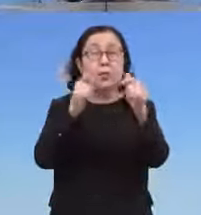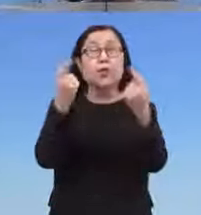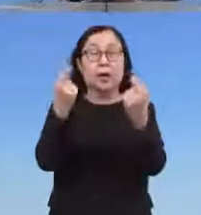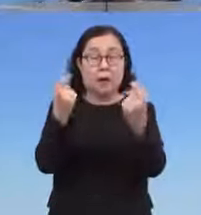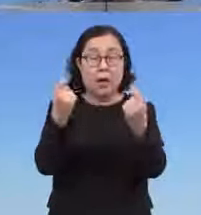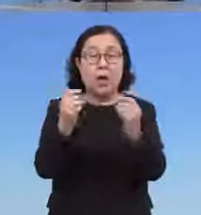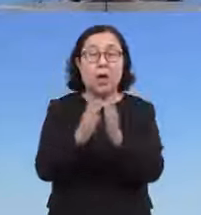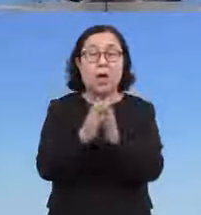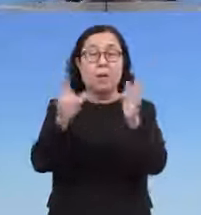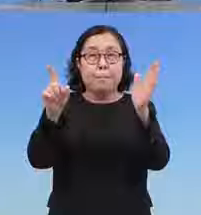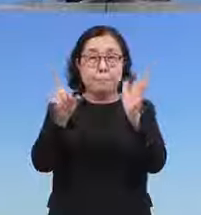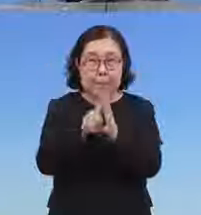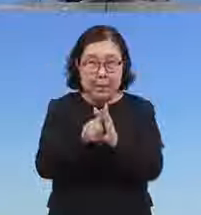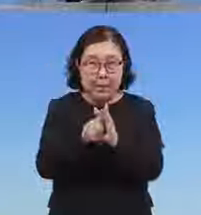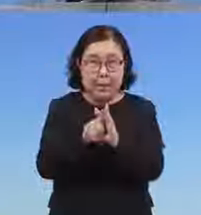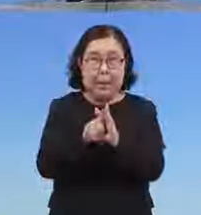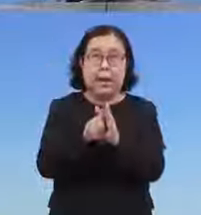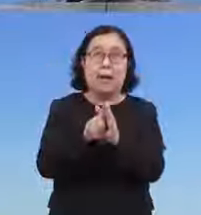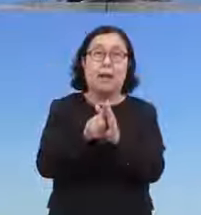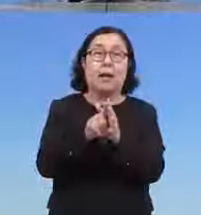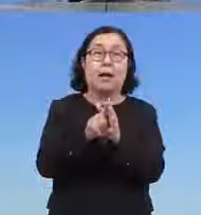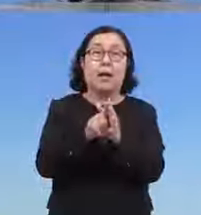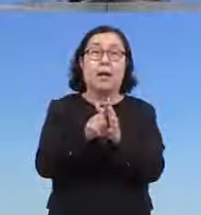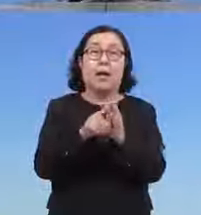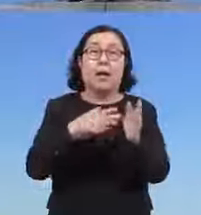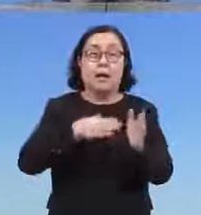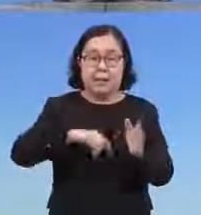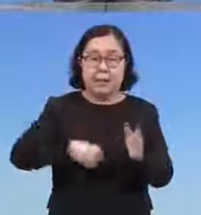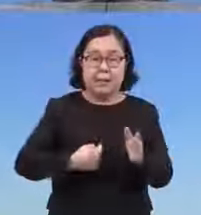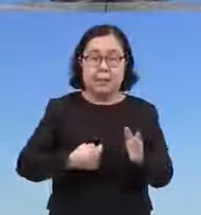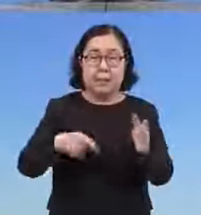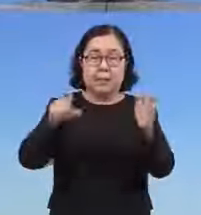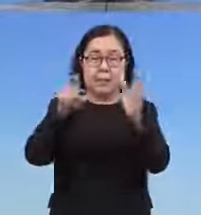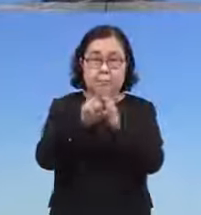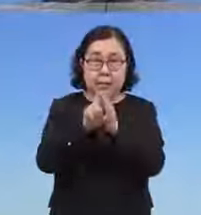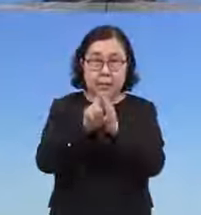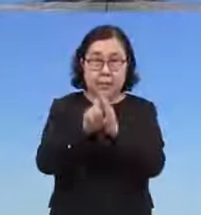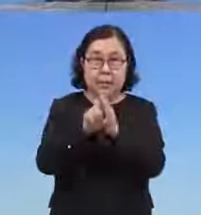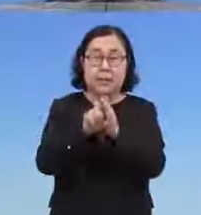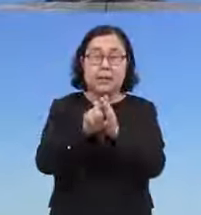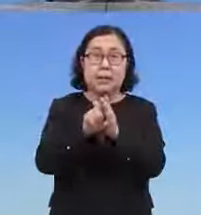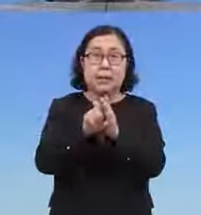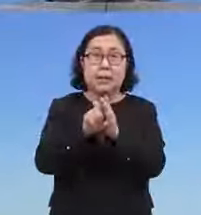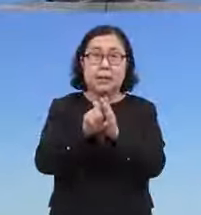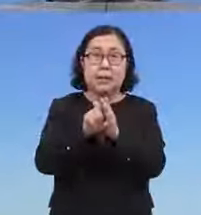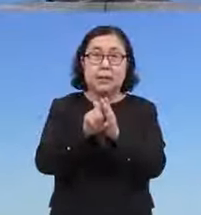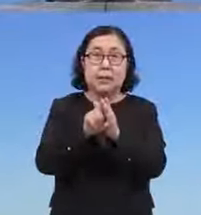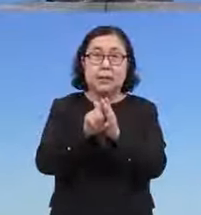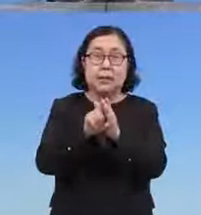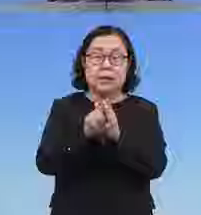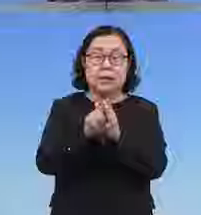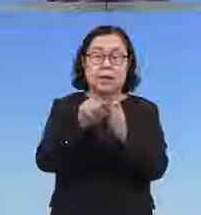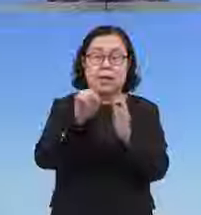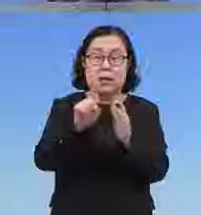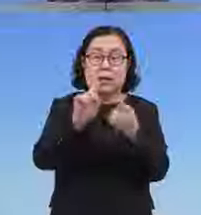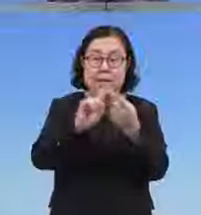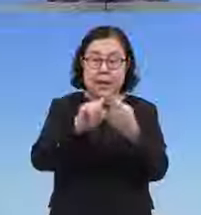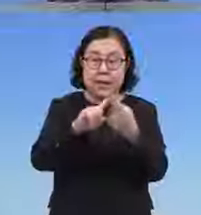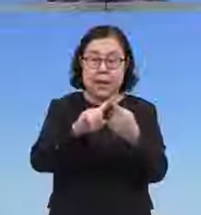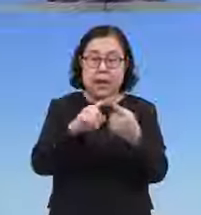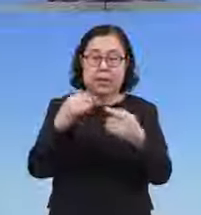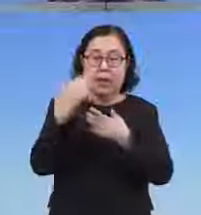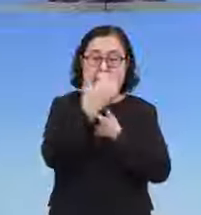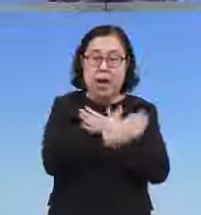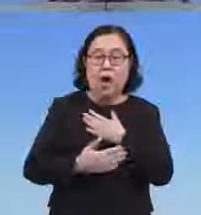명료도 마찬가지입니다. 여기 나오는 이 믿는다라는 단어는요, 이 본인이 믿는 신앙의 대상에 대하여